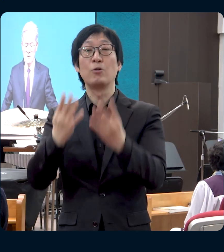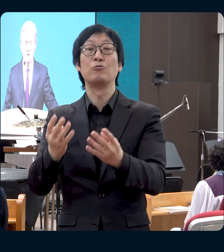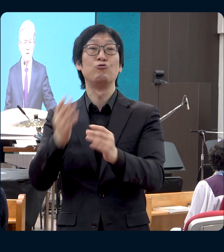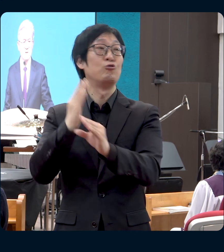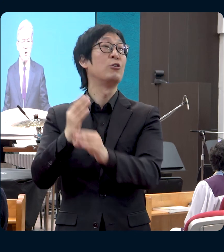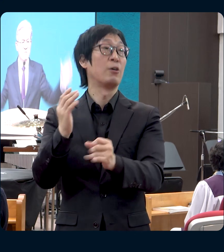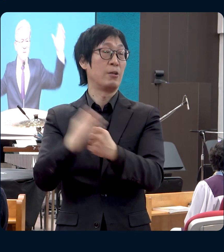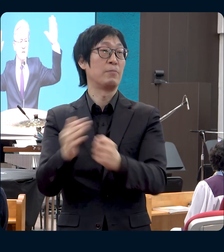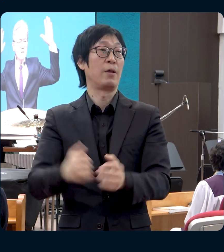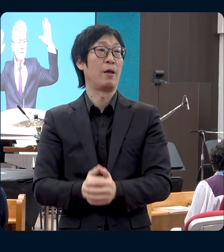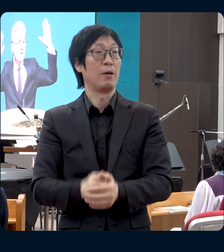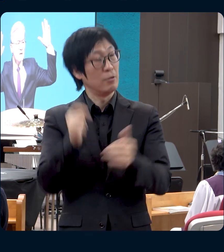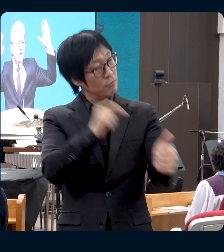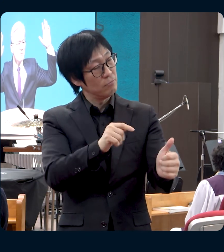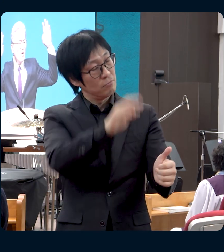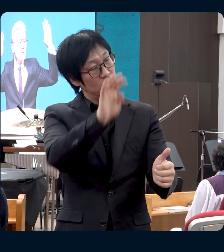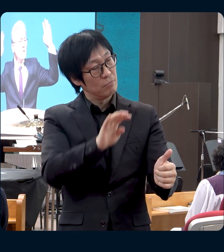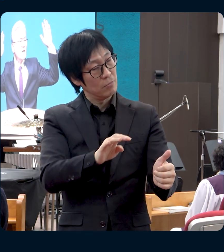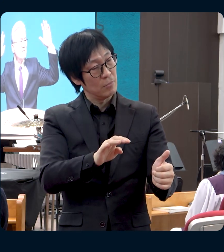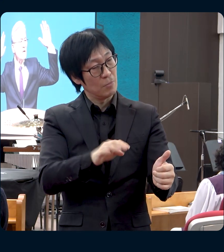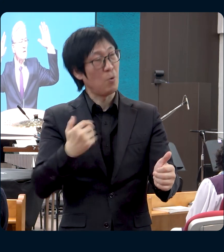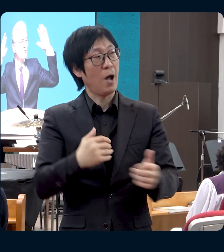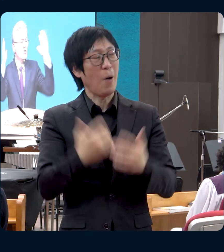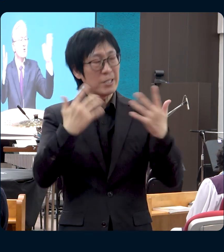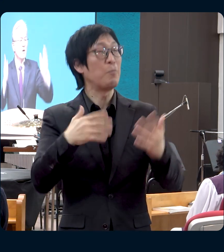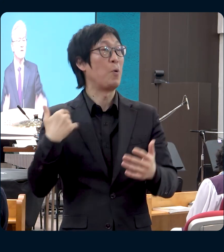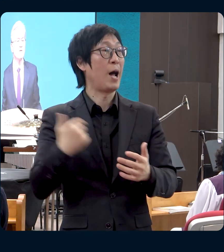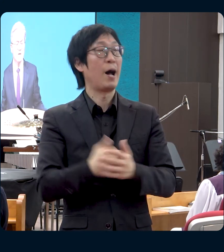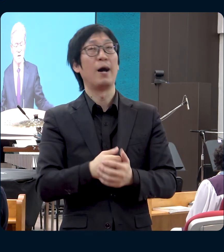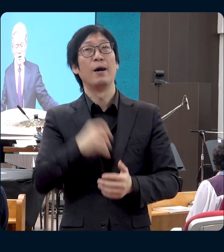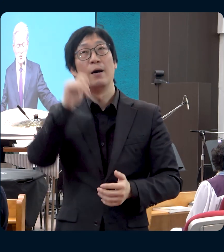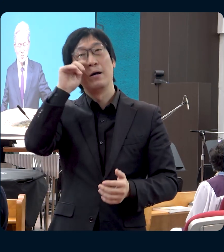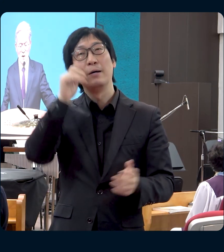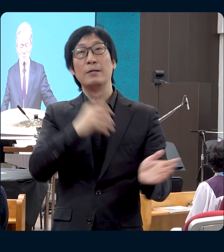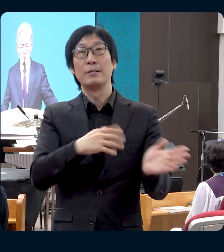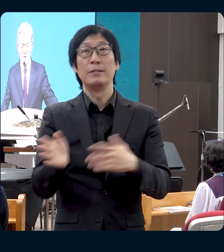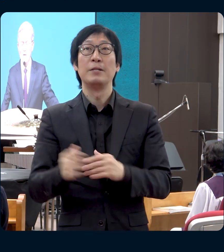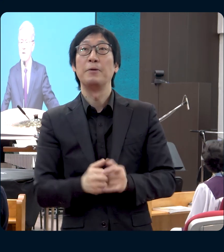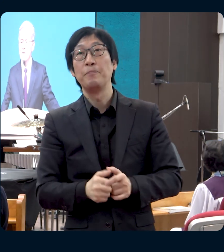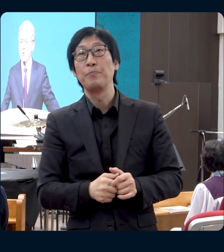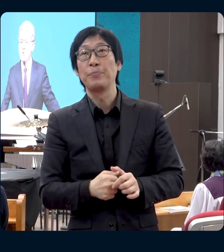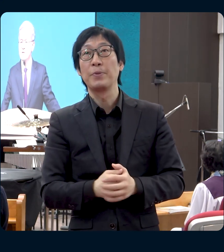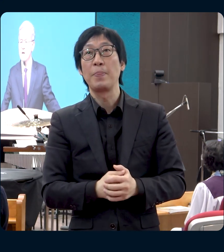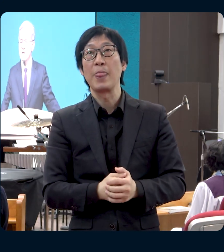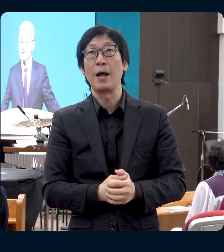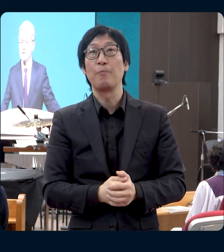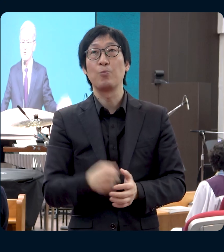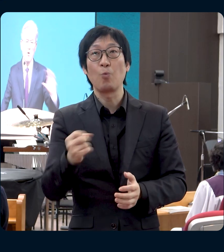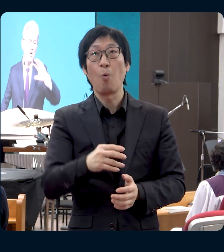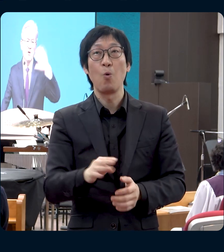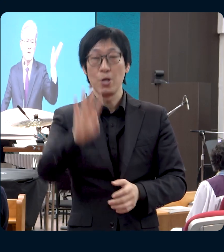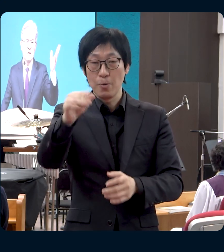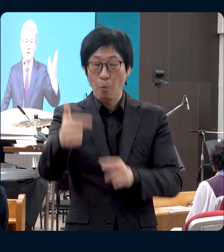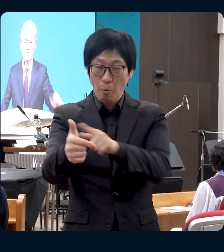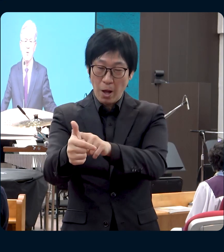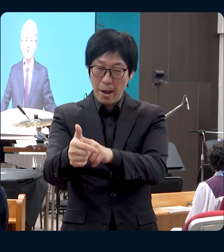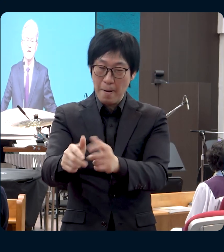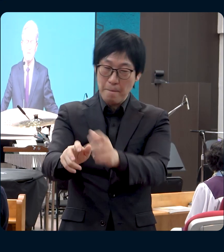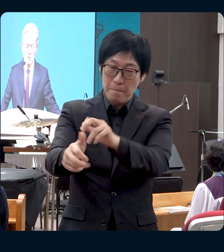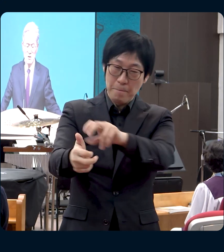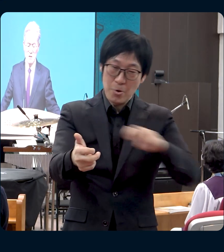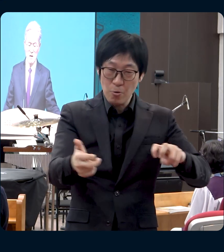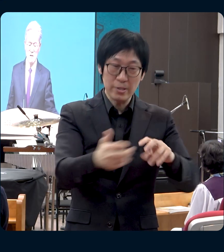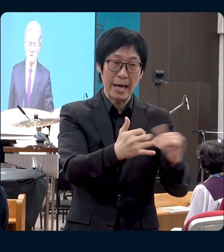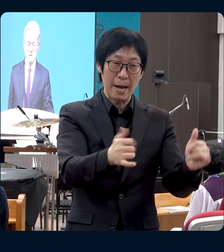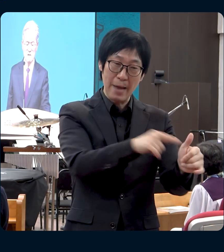이건 정말 보네프 목사님을 갖다 죽이려고 했던 게슈타포의 공작에 의해서 더 왜곡된